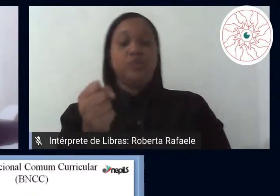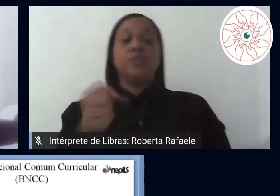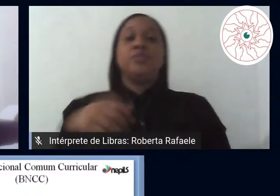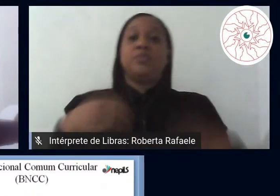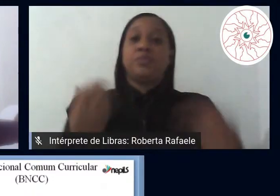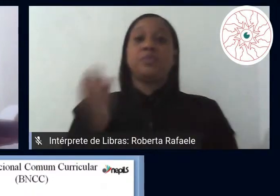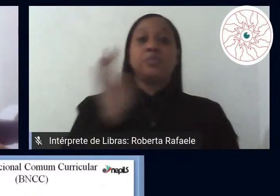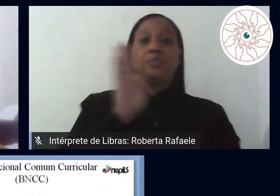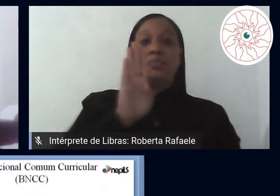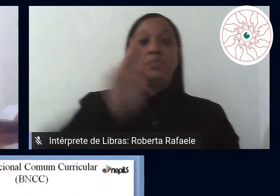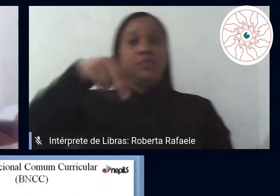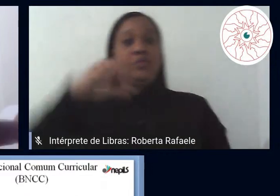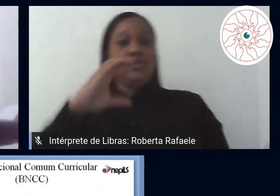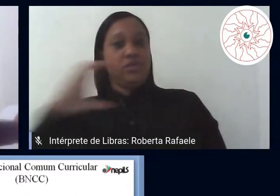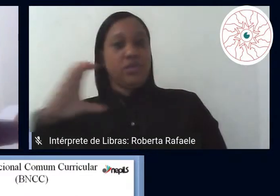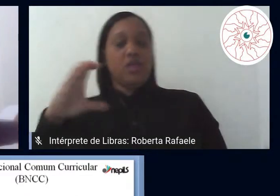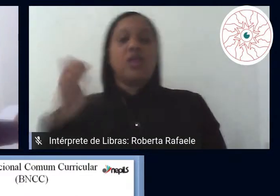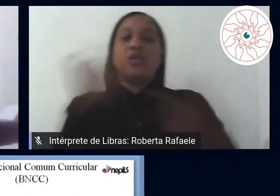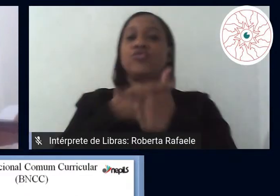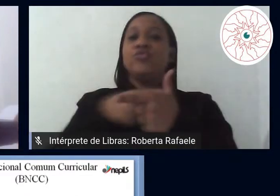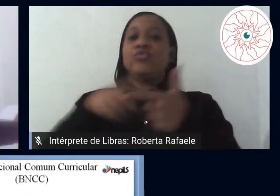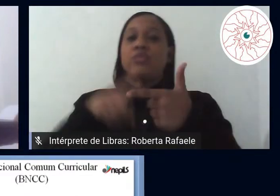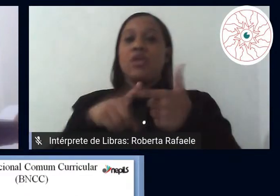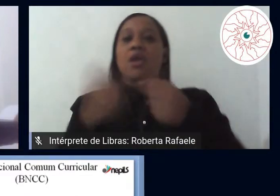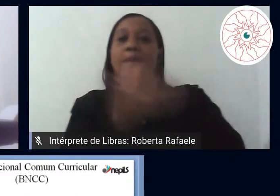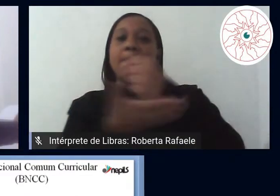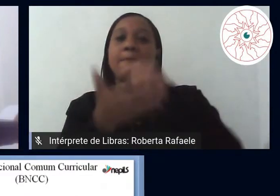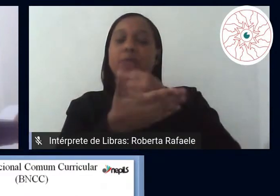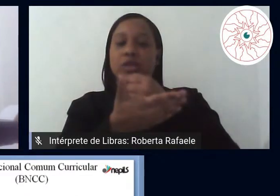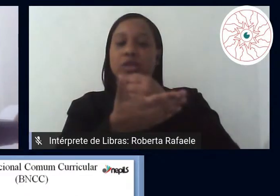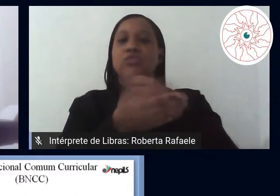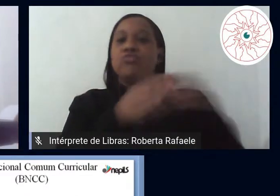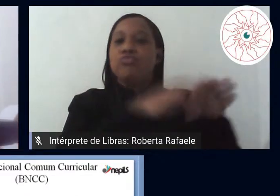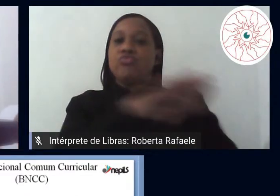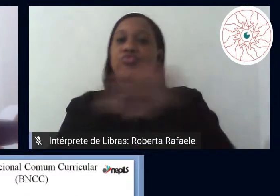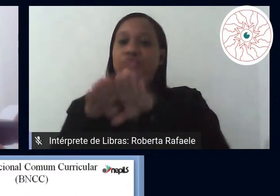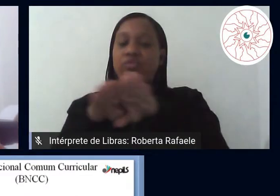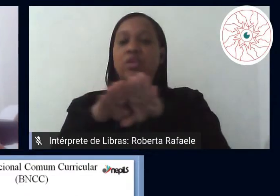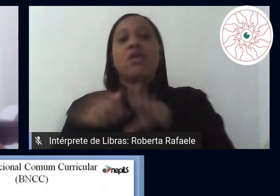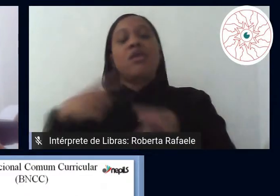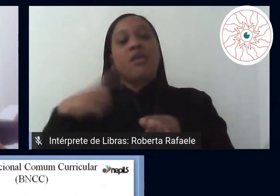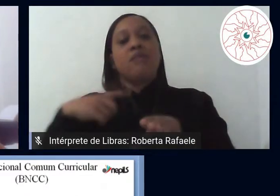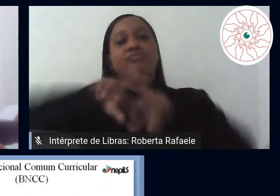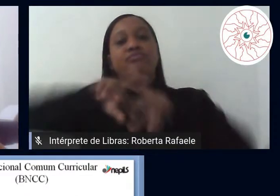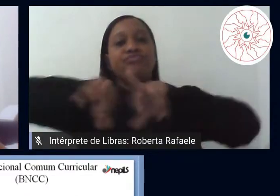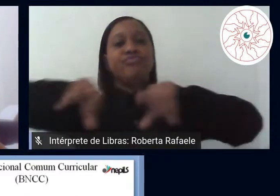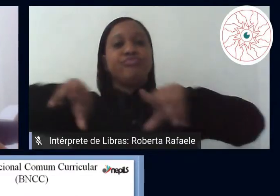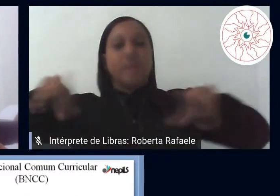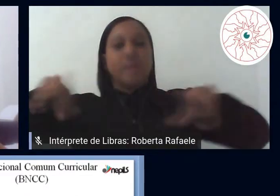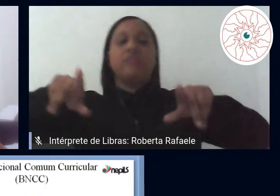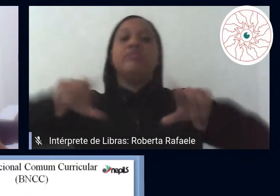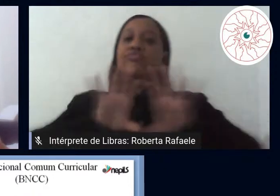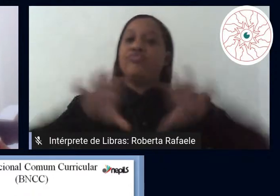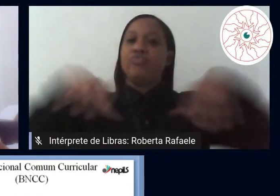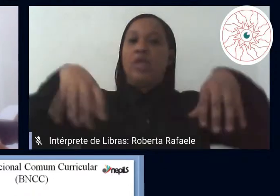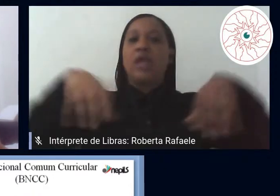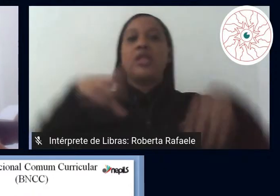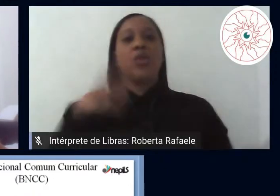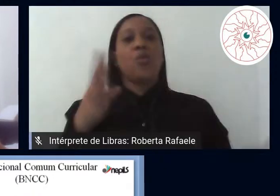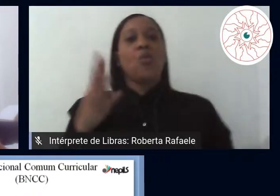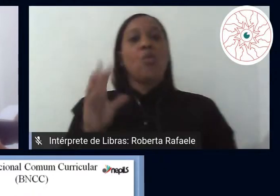BNCC ela é dividida entre a base comum e a parte diversificada. E essa parte diversificada, ela pode atingir até